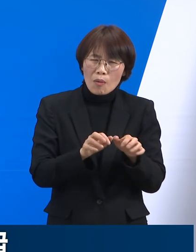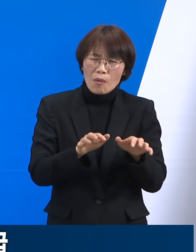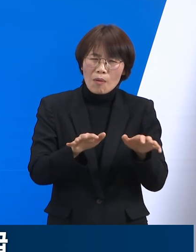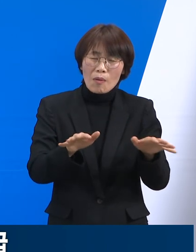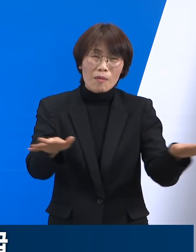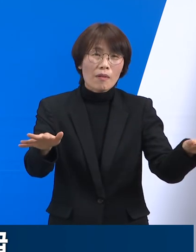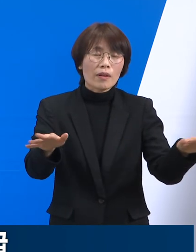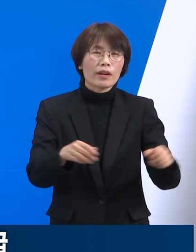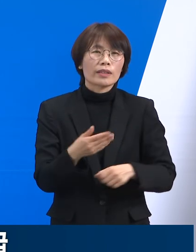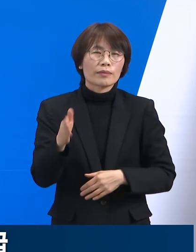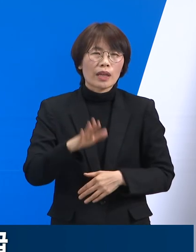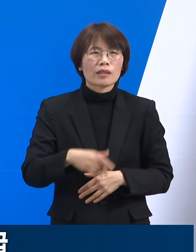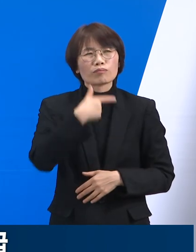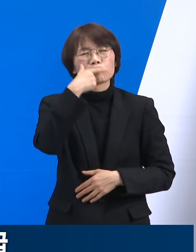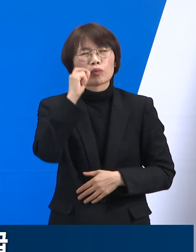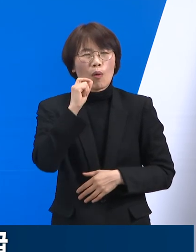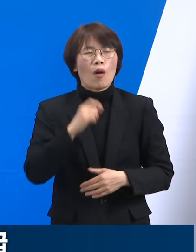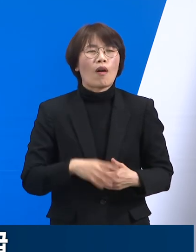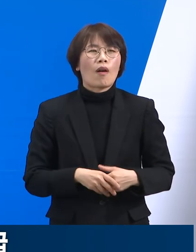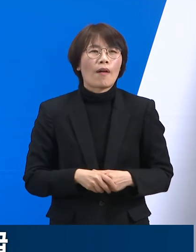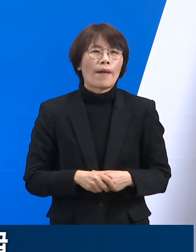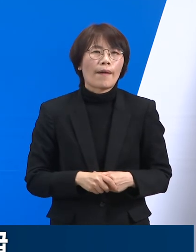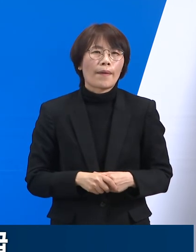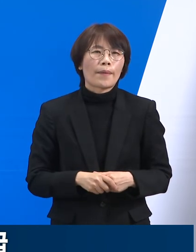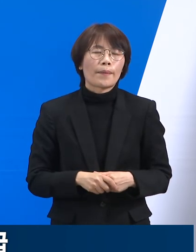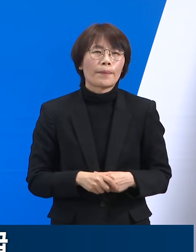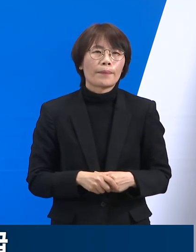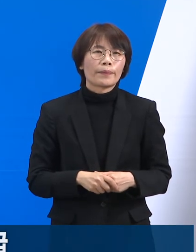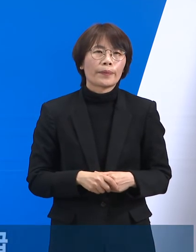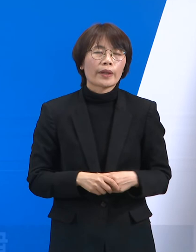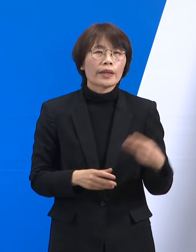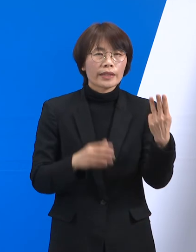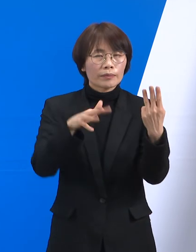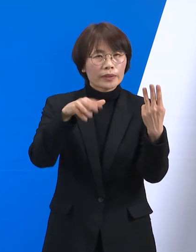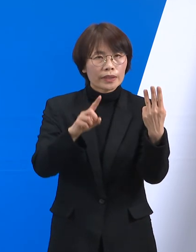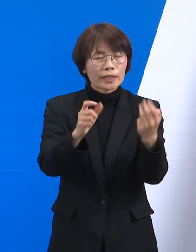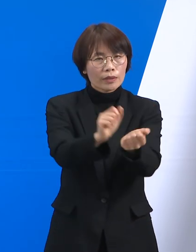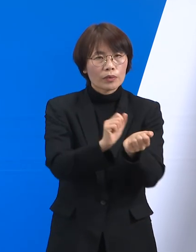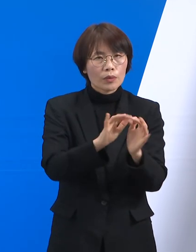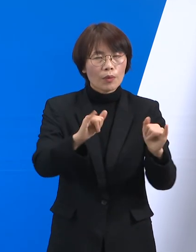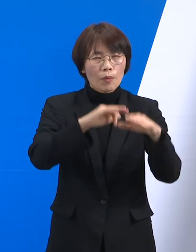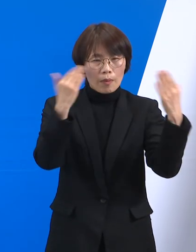하였으나 아직은 부족한 상황입니다. 3차 접종 완료자는